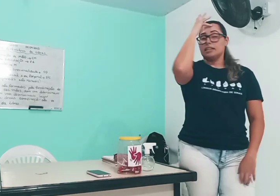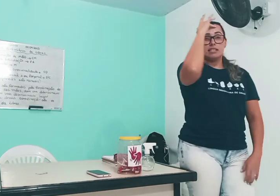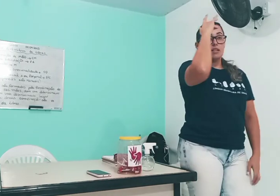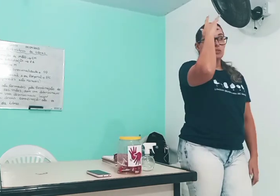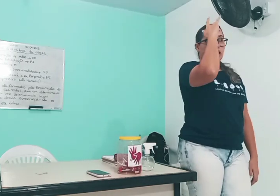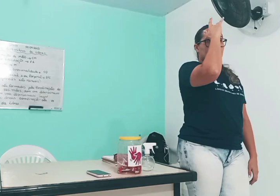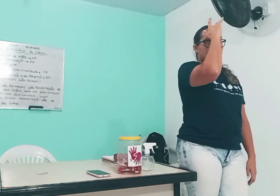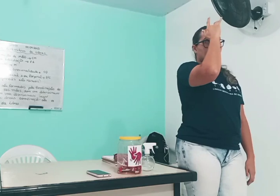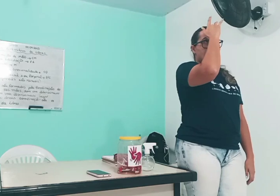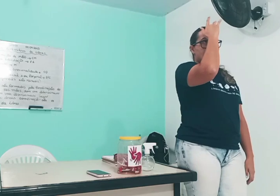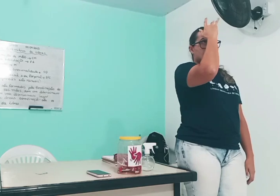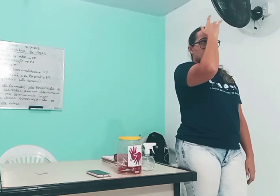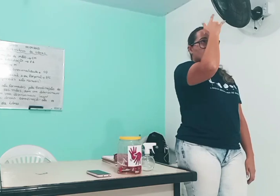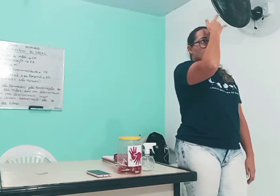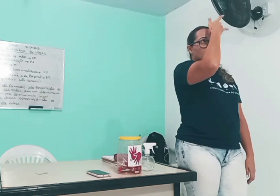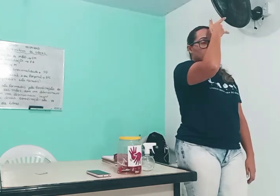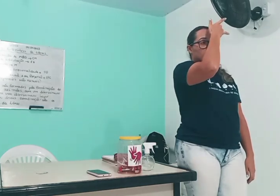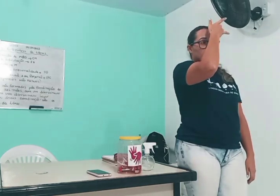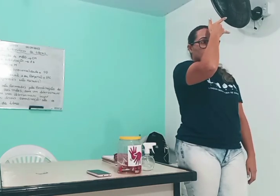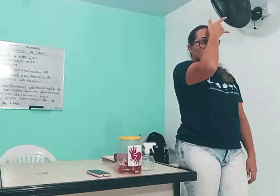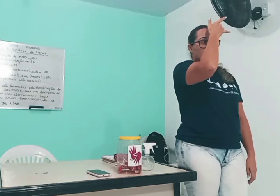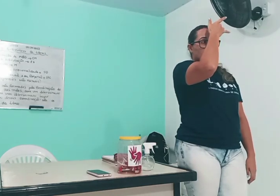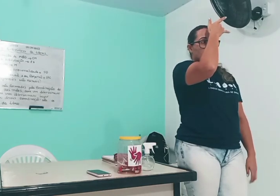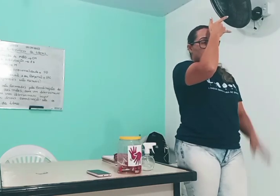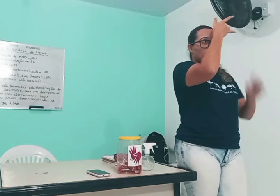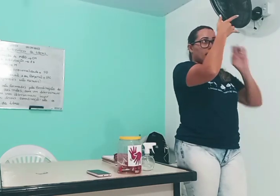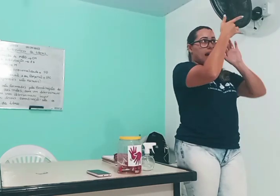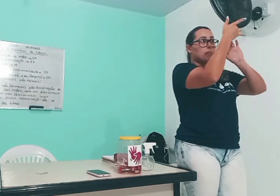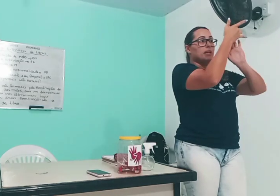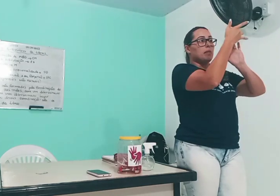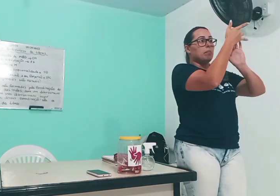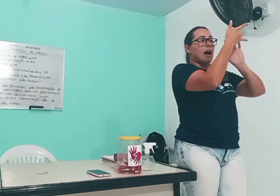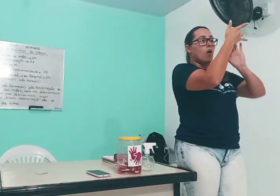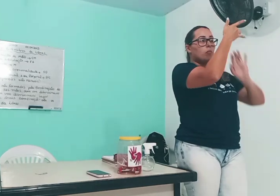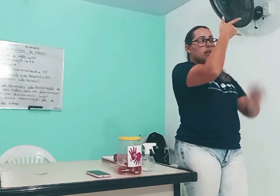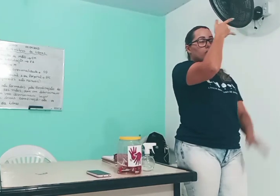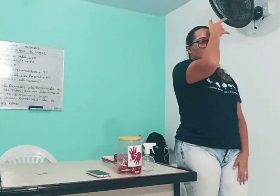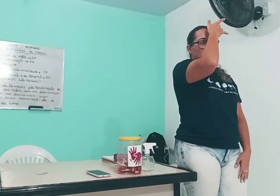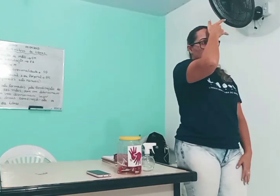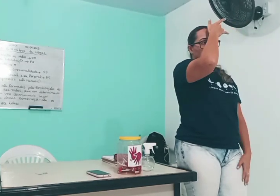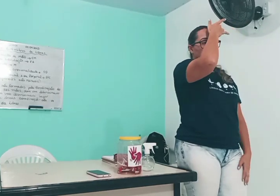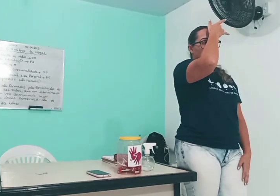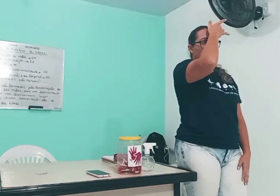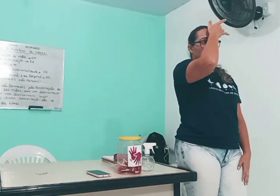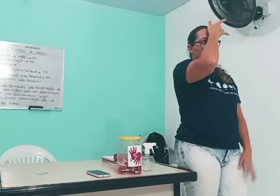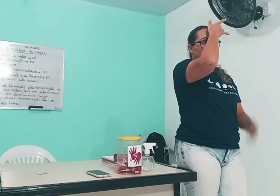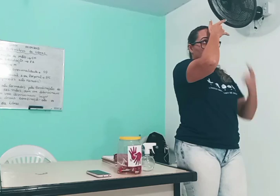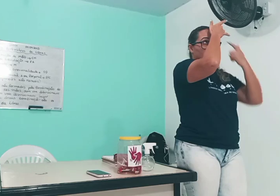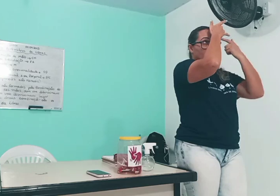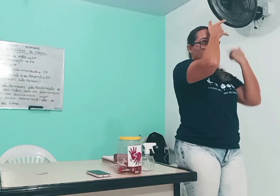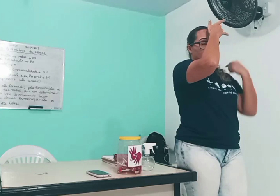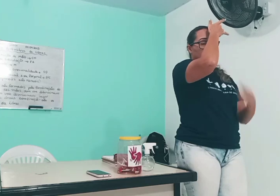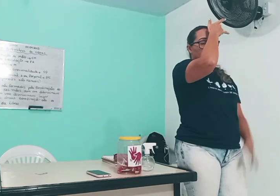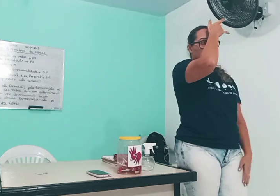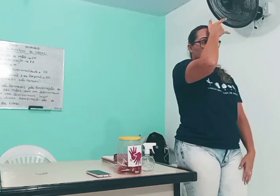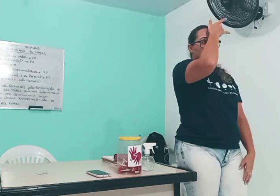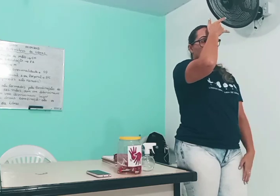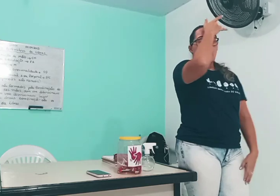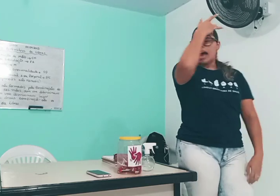orientação dele, né, é assim, ó. Porque a minha palma, vocês não veem, que está virada para mim. Aí qual